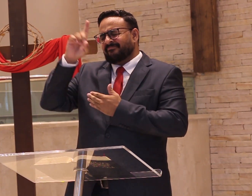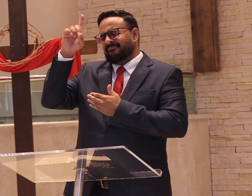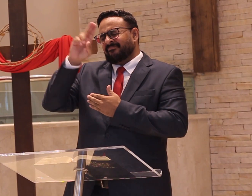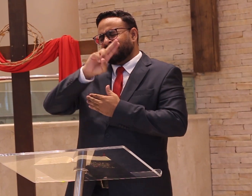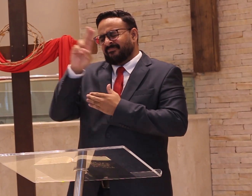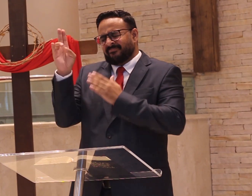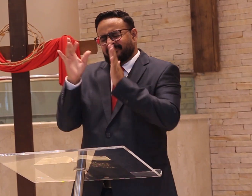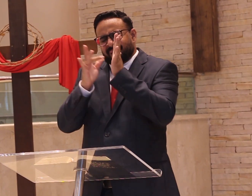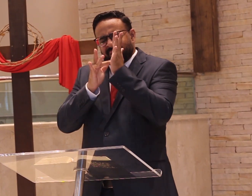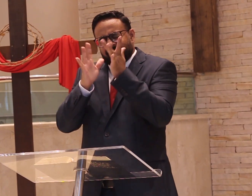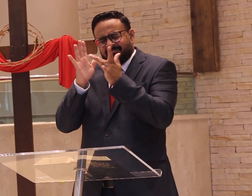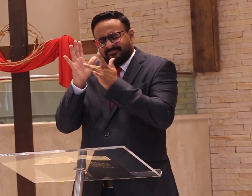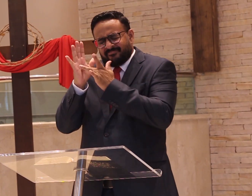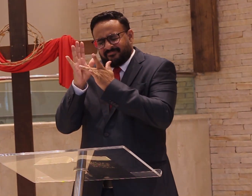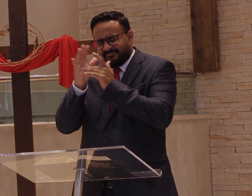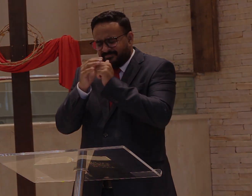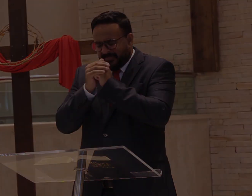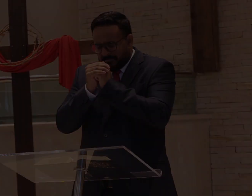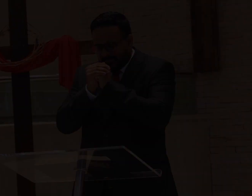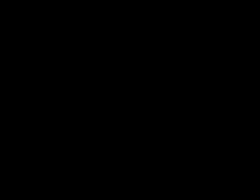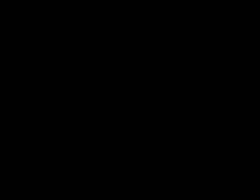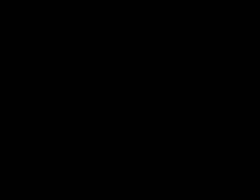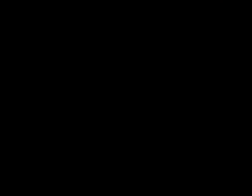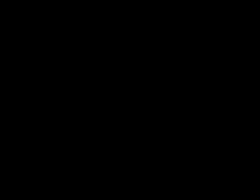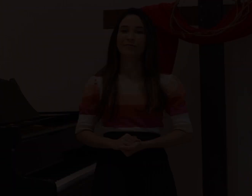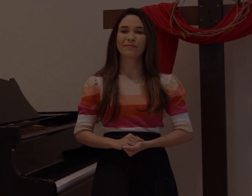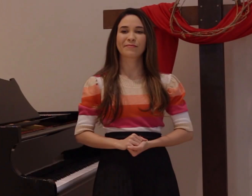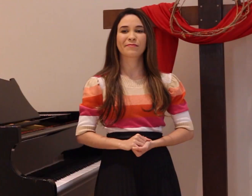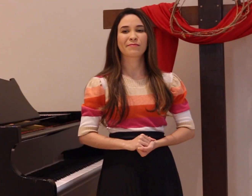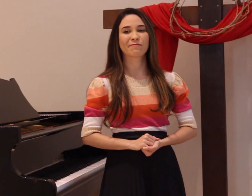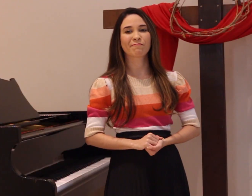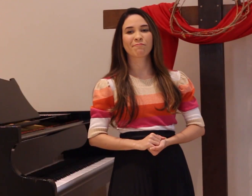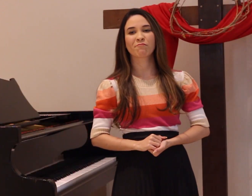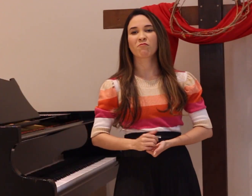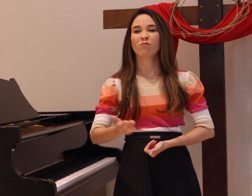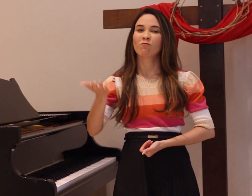Te agradecemos em nome de Jesus. Amém.